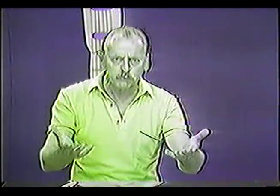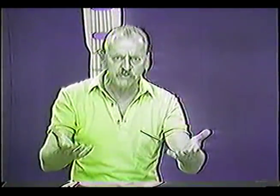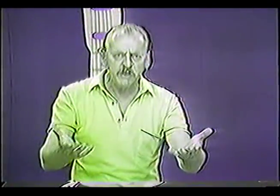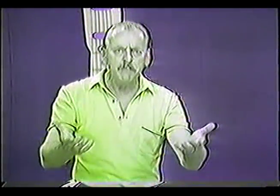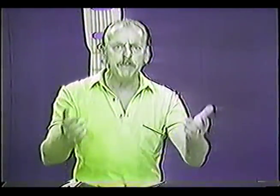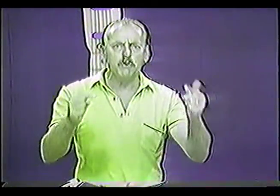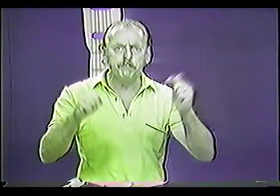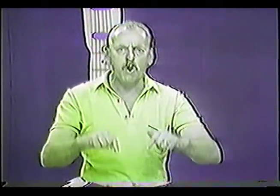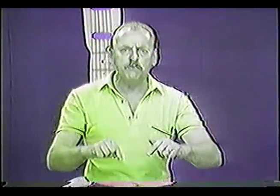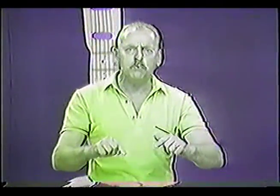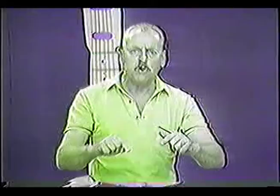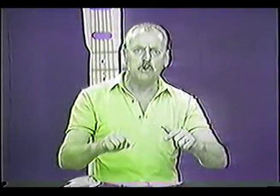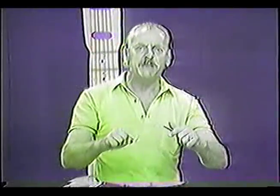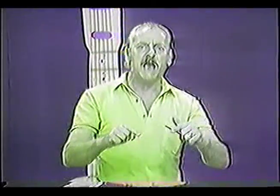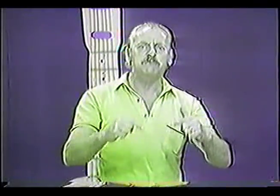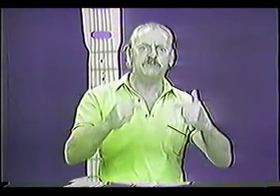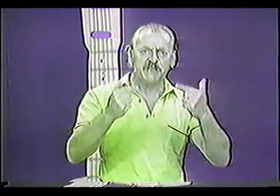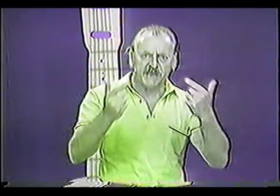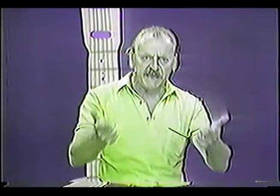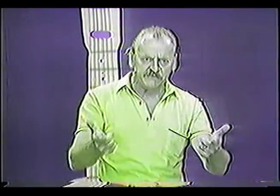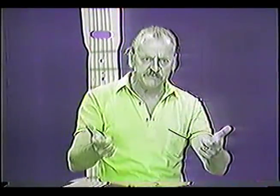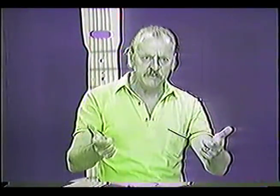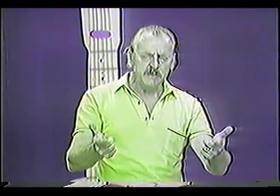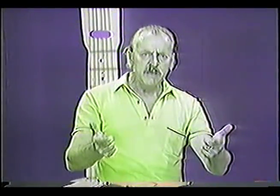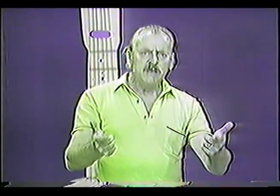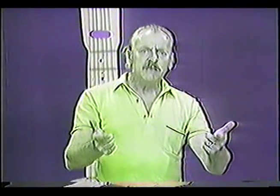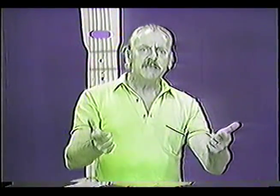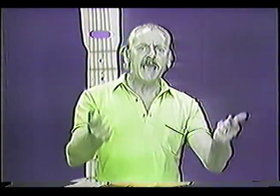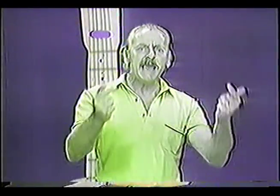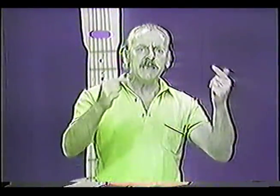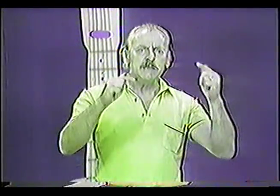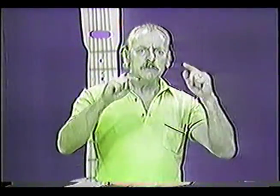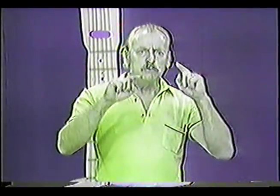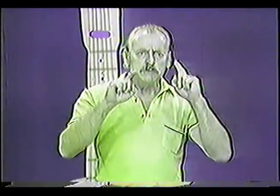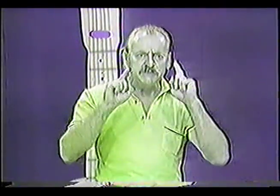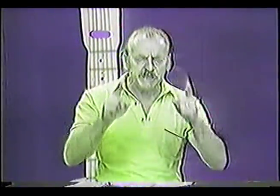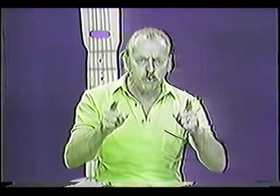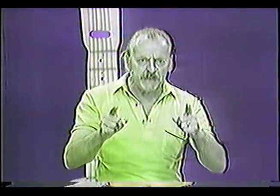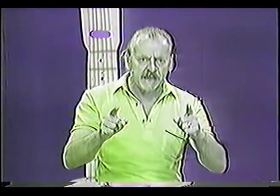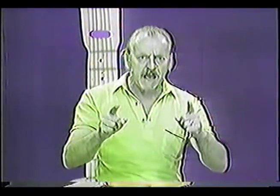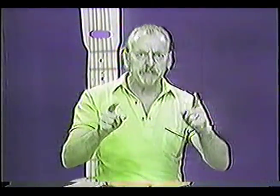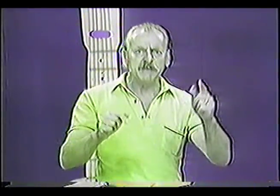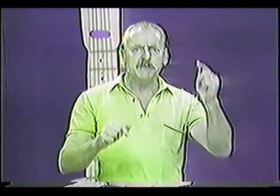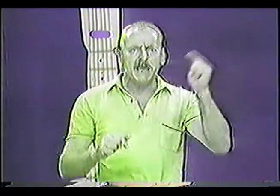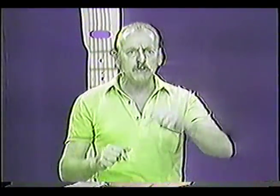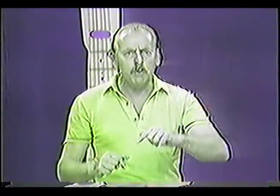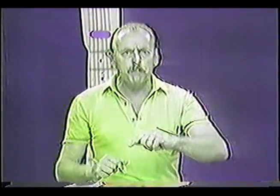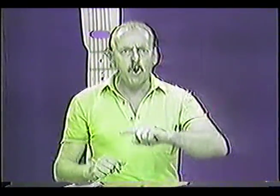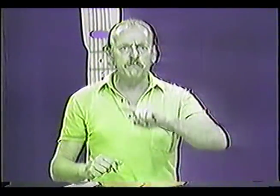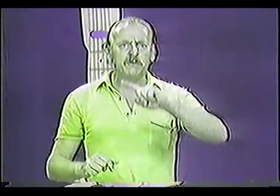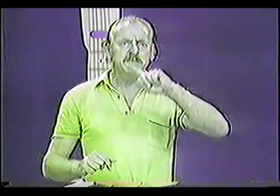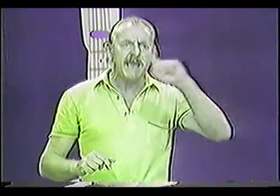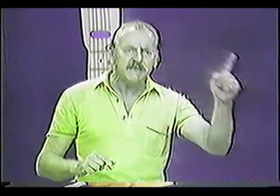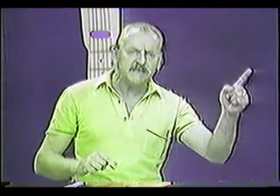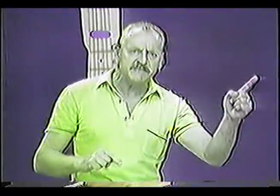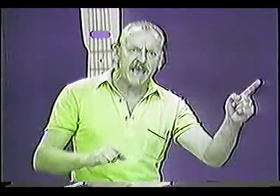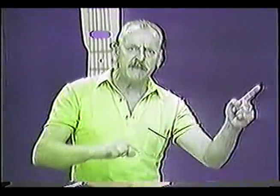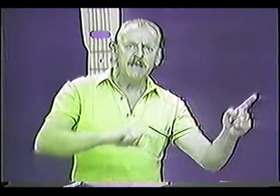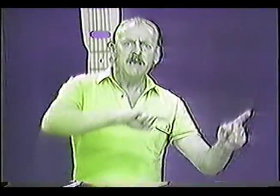magos pelo povo cognominados de reis. Quem de Uberaba, quem do povo,